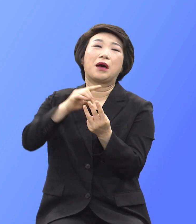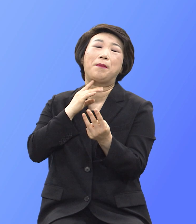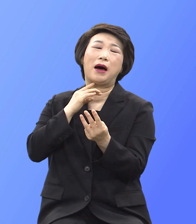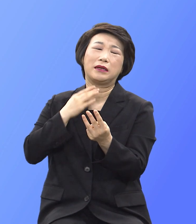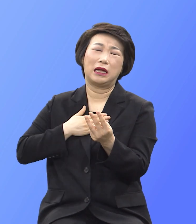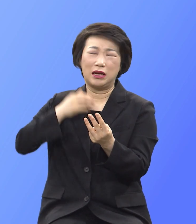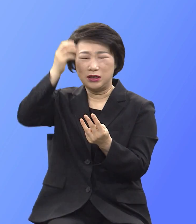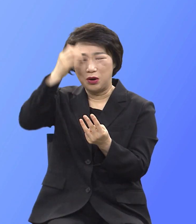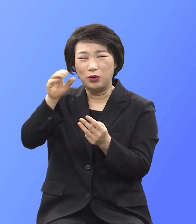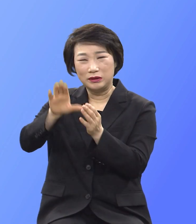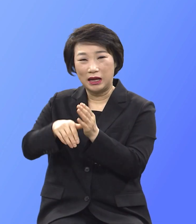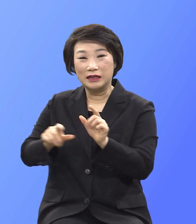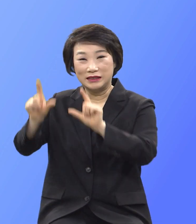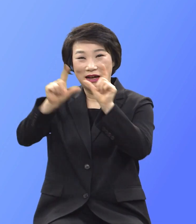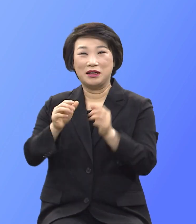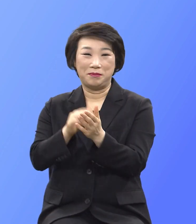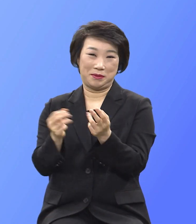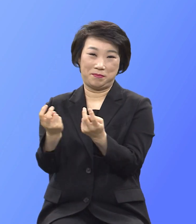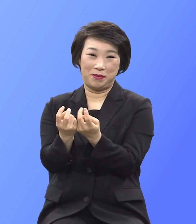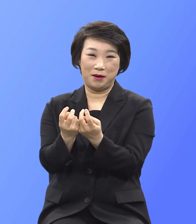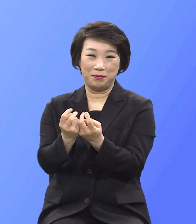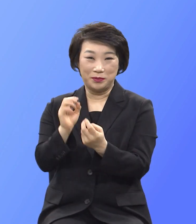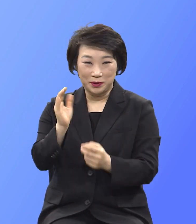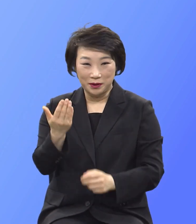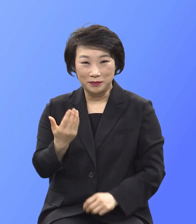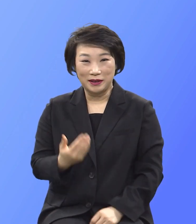이것만이 내 영혼이 사는 길입니다.